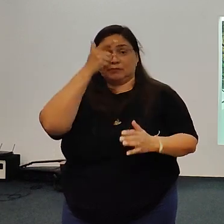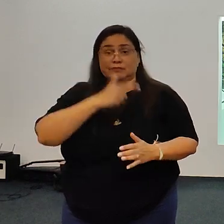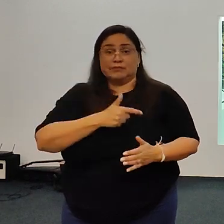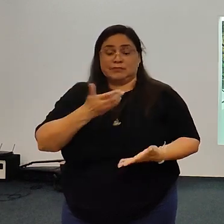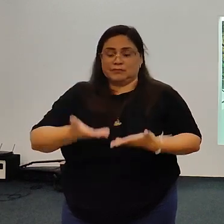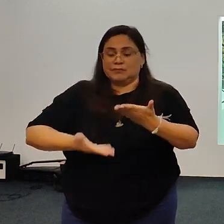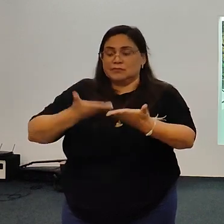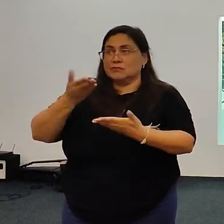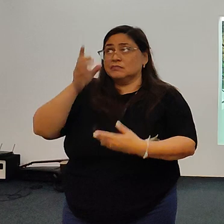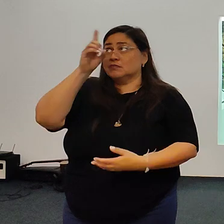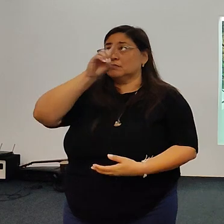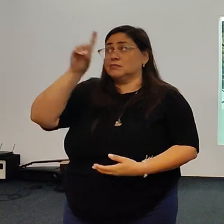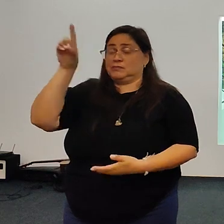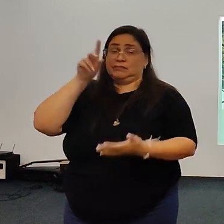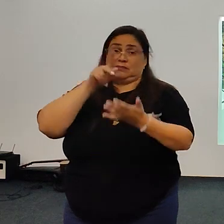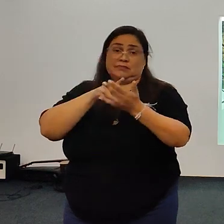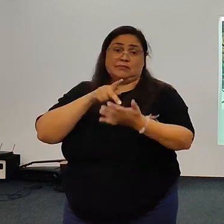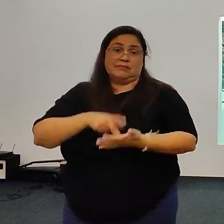que ela serve.